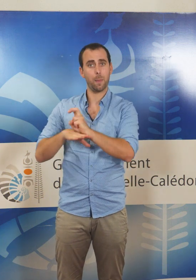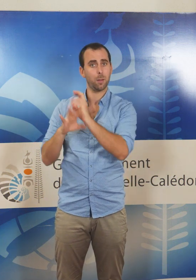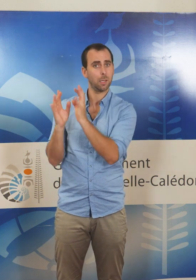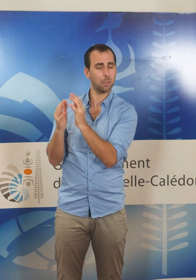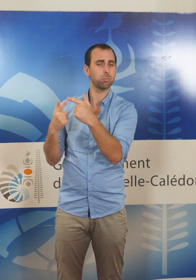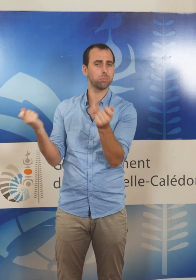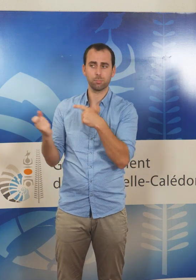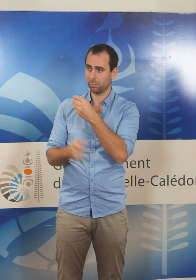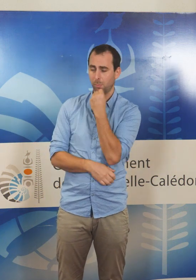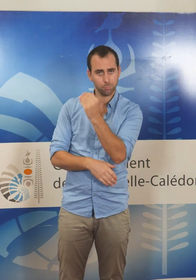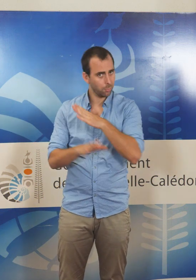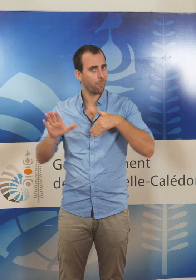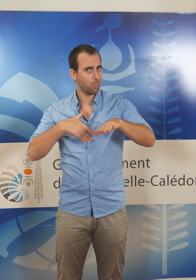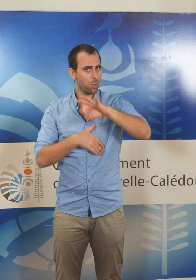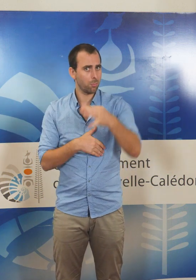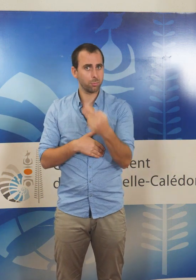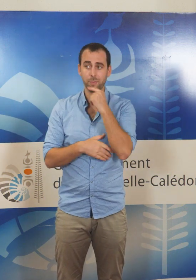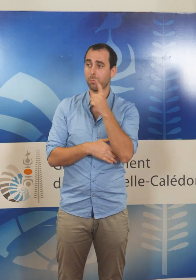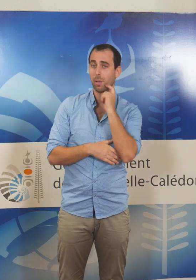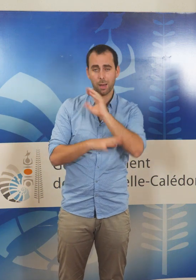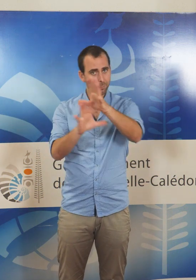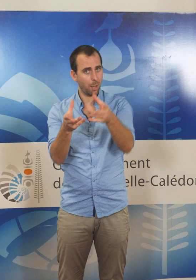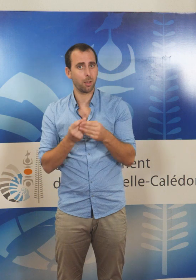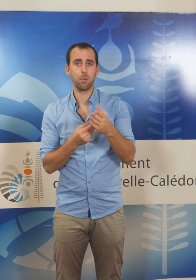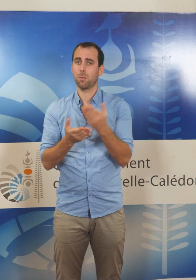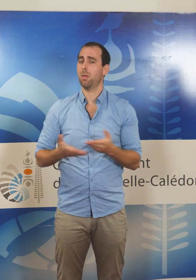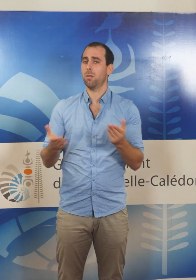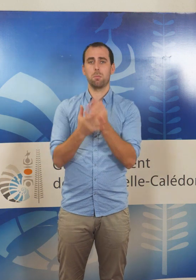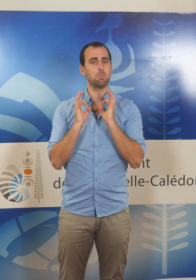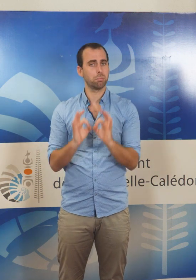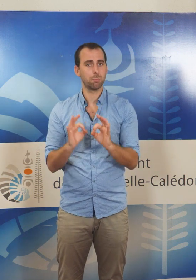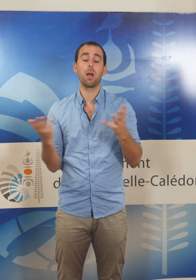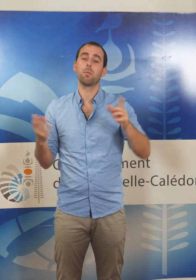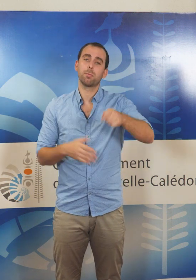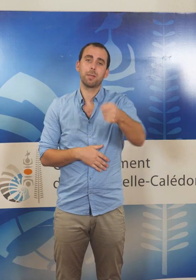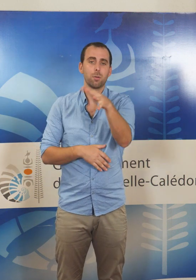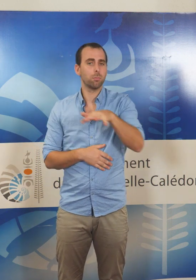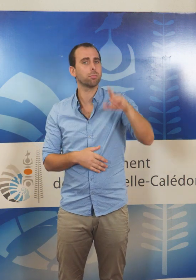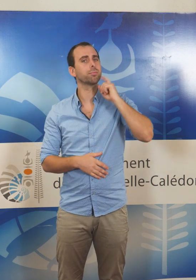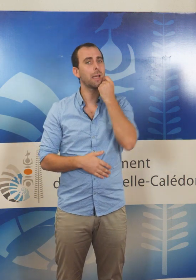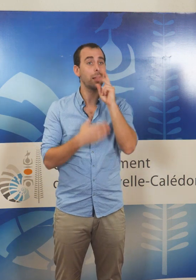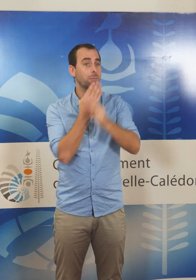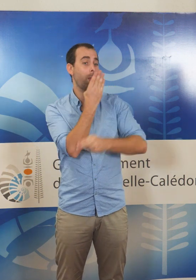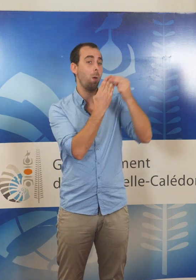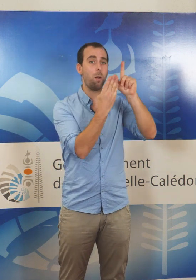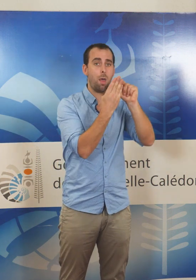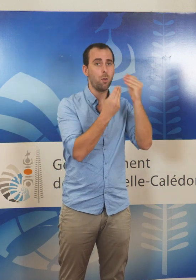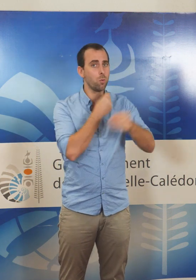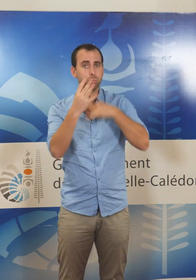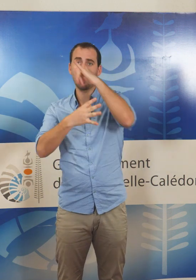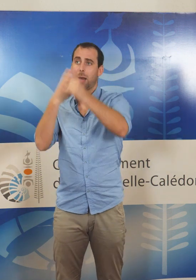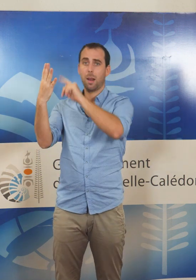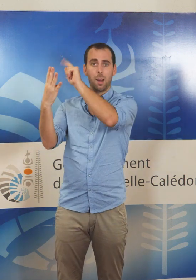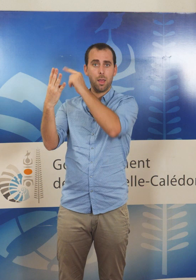soient accueillis dans les meilleures conditions. Par contre, certains élèves qui sont évidemment originaires de la province nord ou de la province des îles et qui